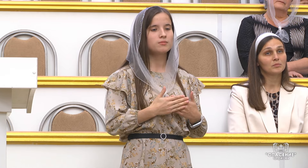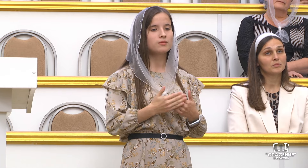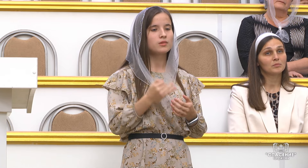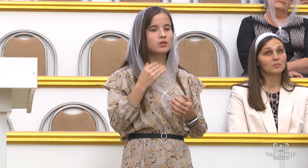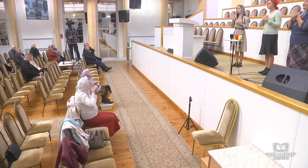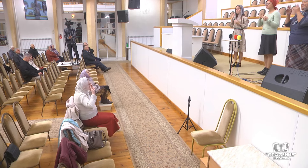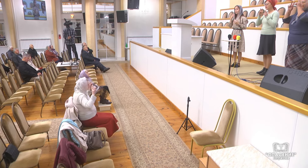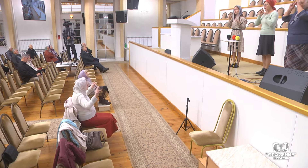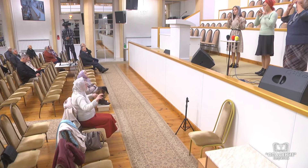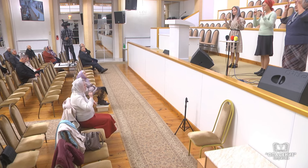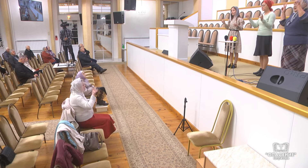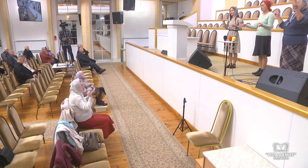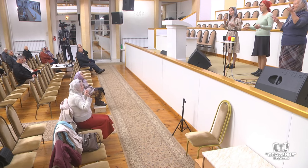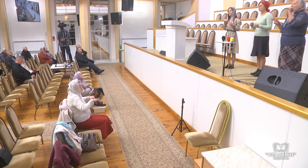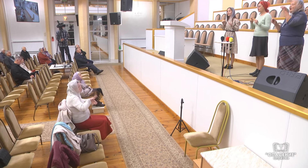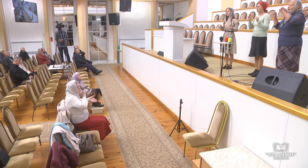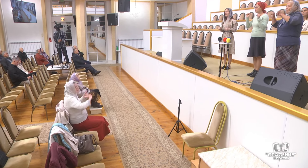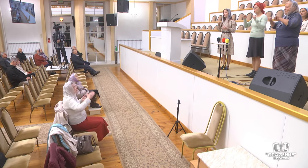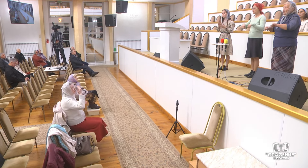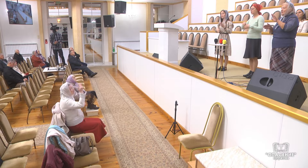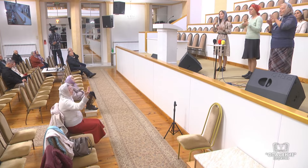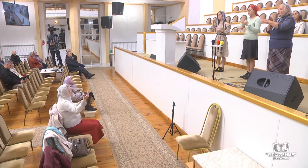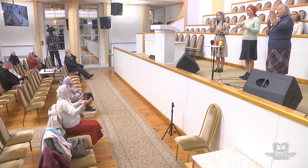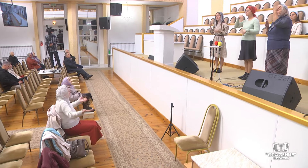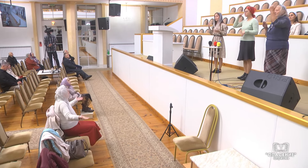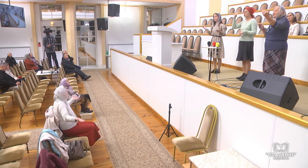знаю, как жить можно без тебя.